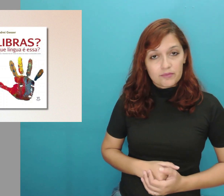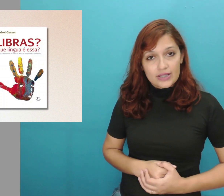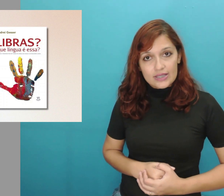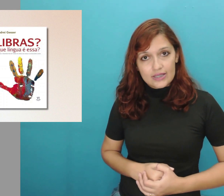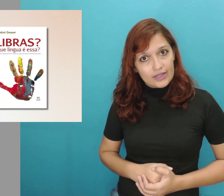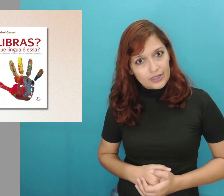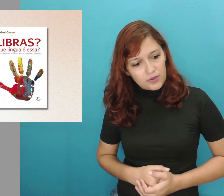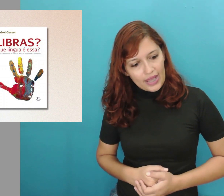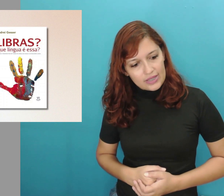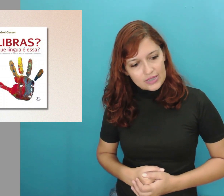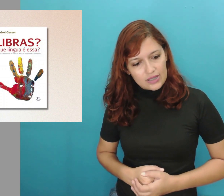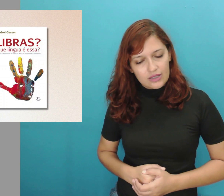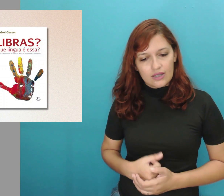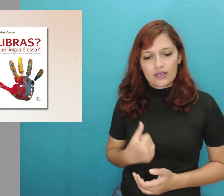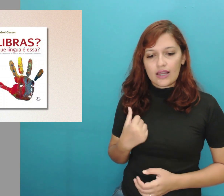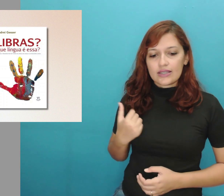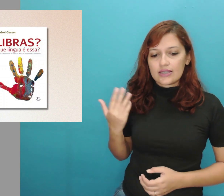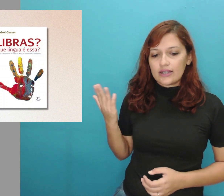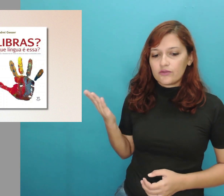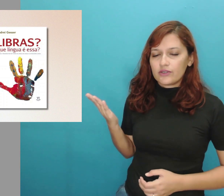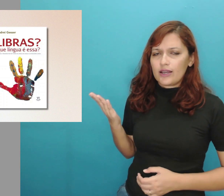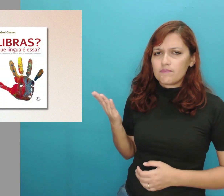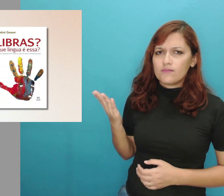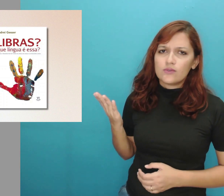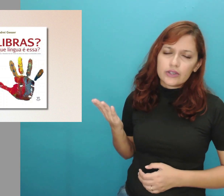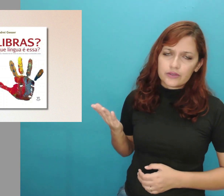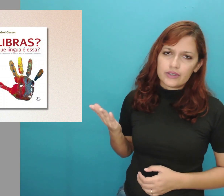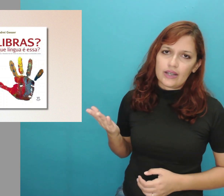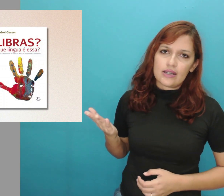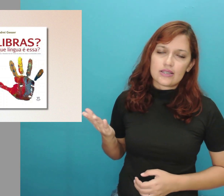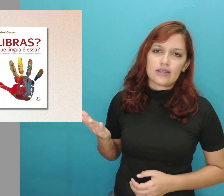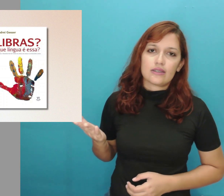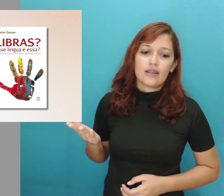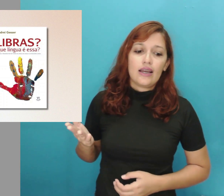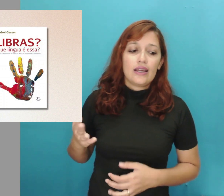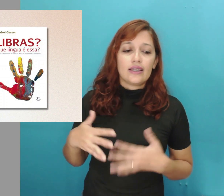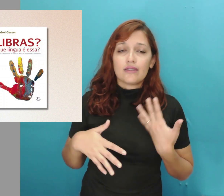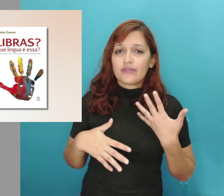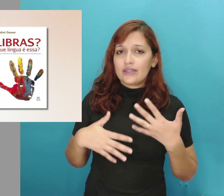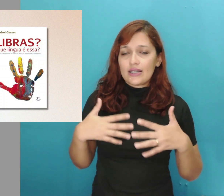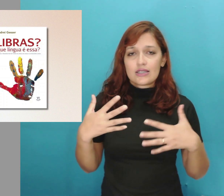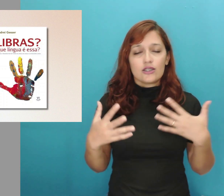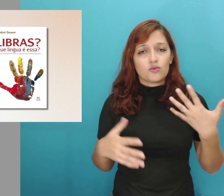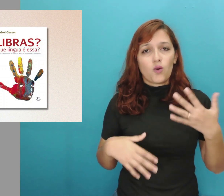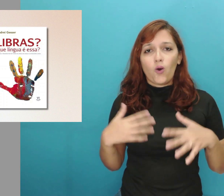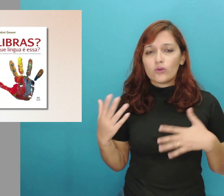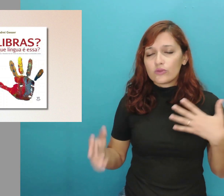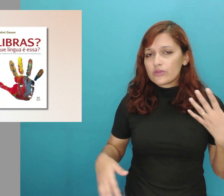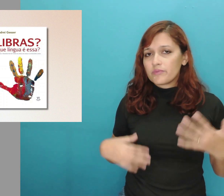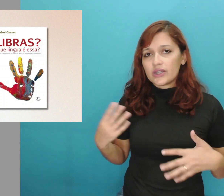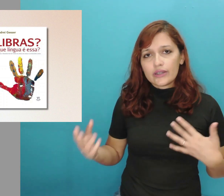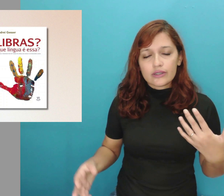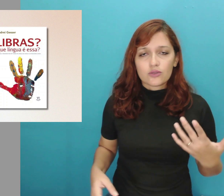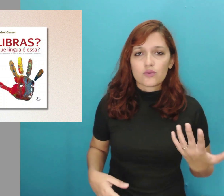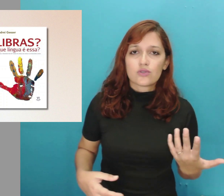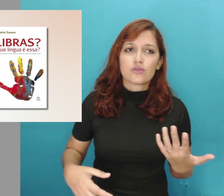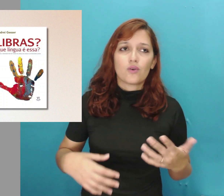Libras, que língua é essa? Esse livro ele é muito interessante e ela vem trazendo outros mitos,